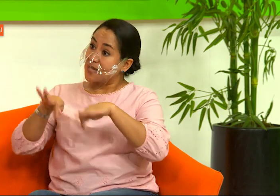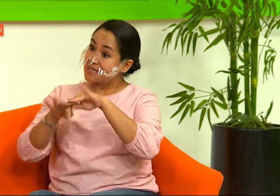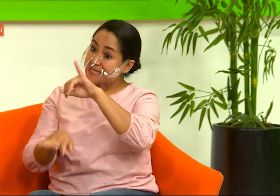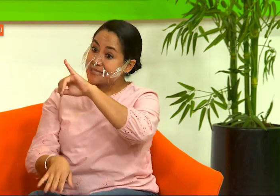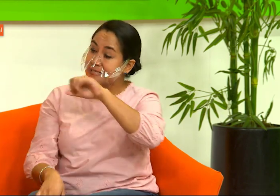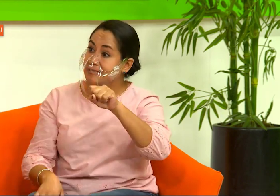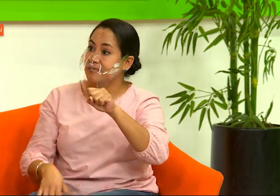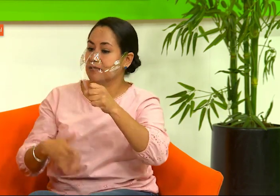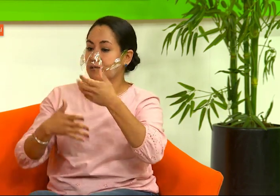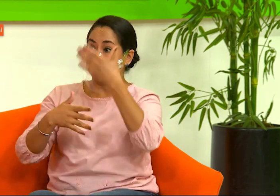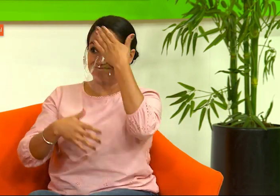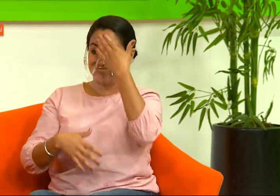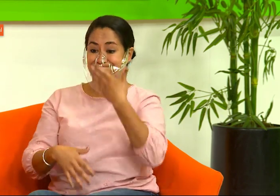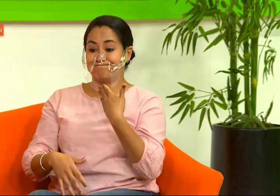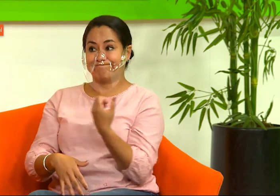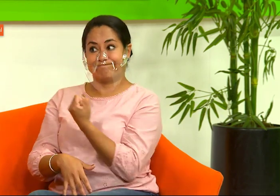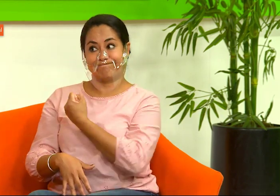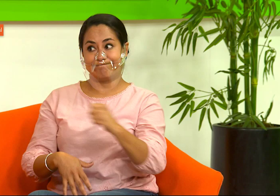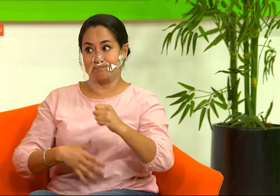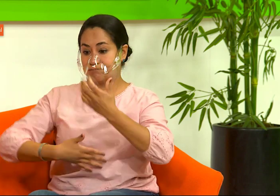de la cultura sorda al aula.